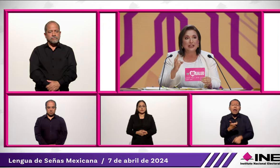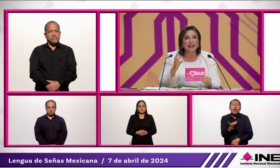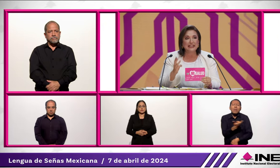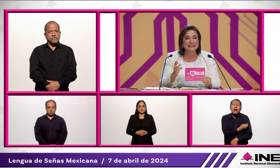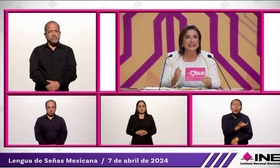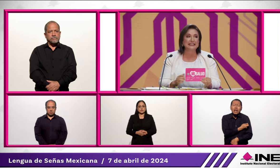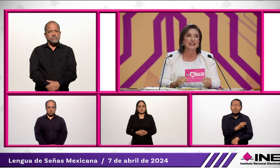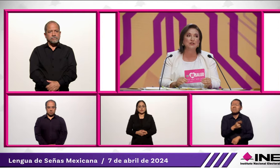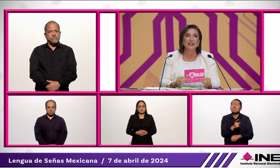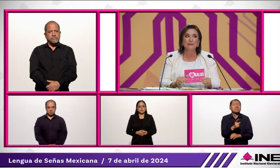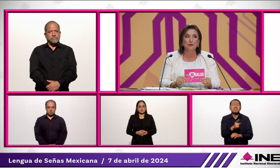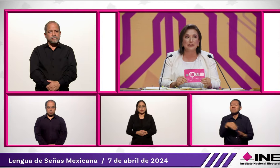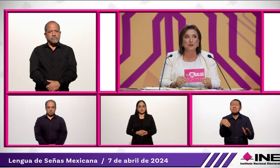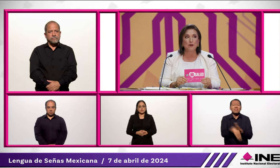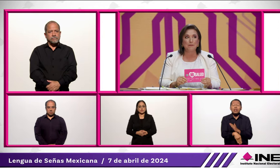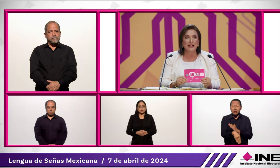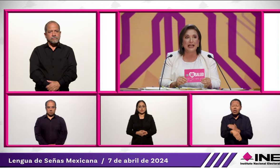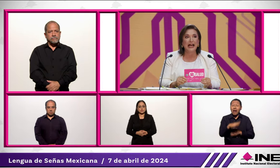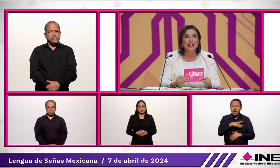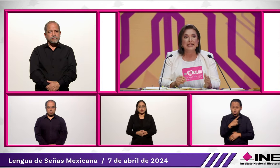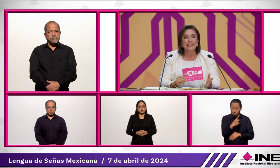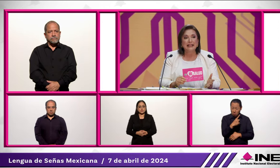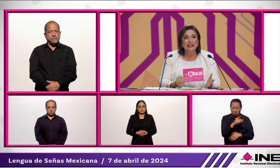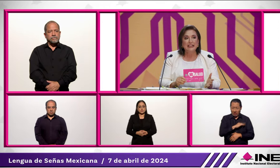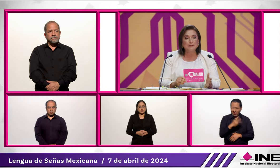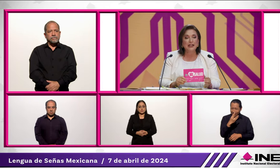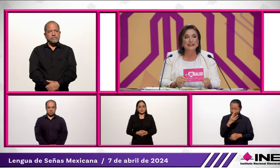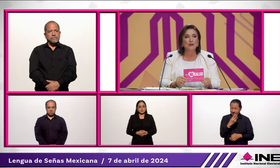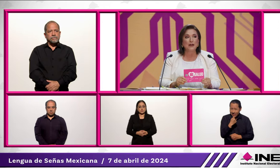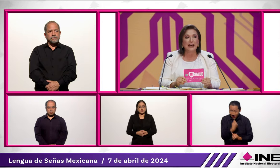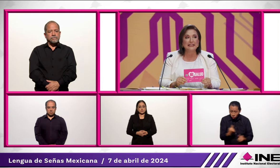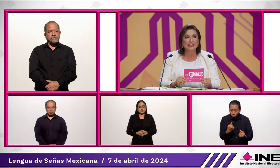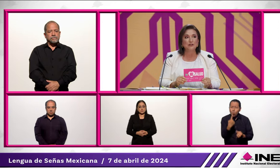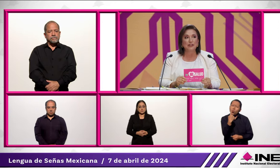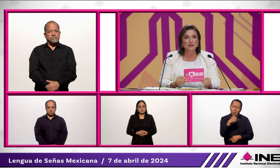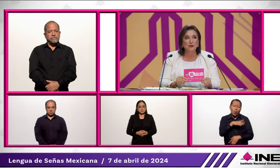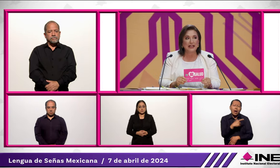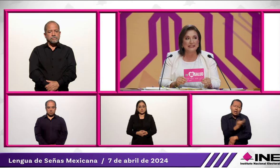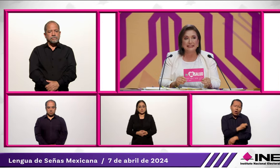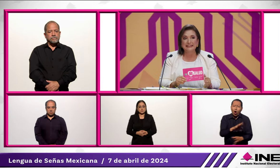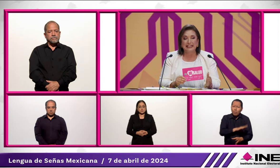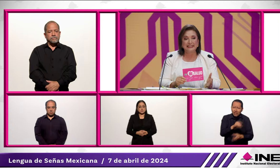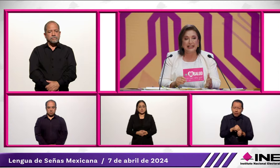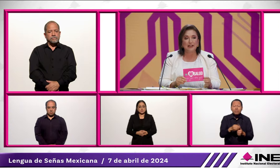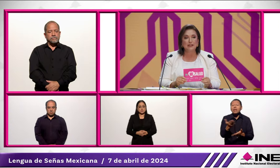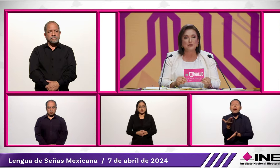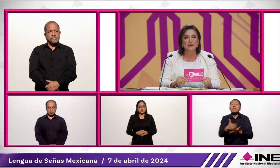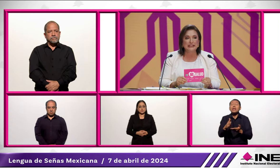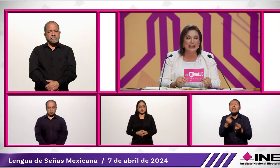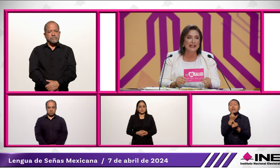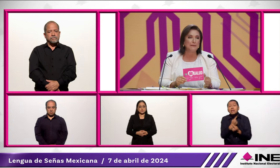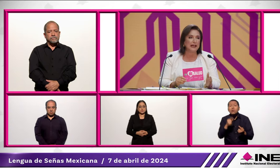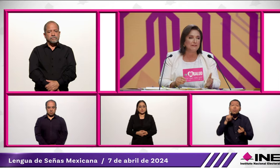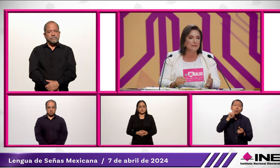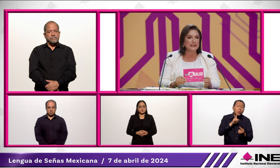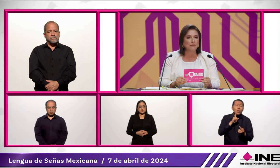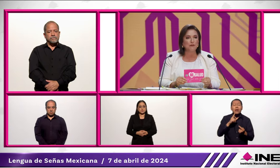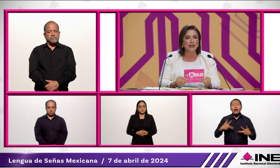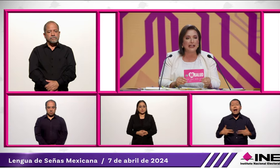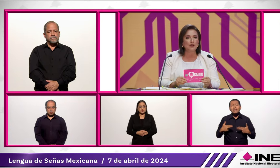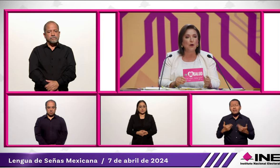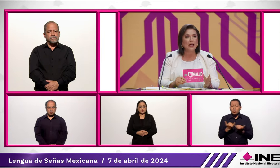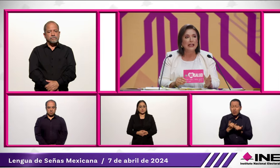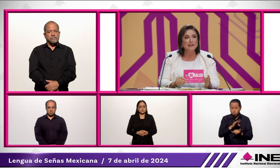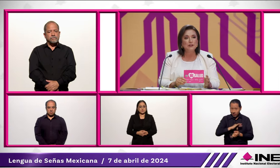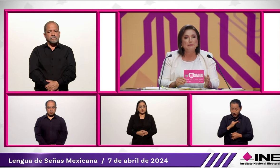solo 1 de cada 3 niños tienen vacunación completa. Las mujeres con cáncer, los niños con cáncer, se les dejaron de suministrar, la megafarmacia